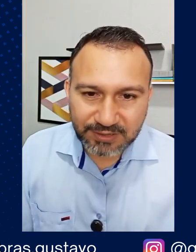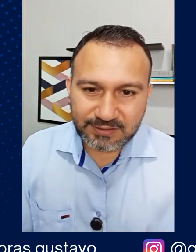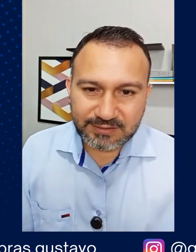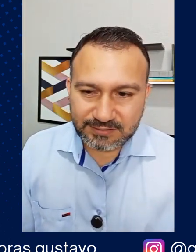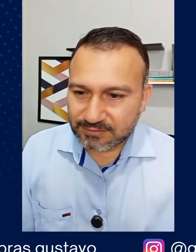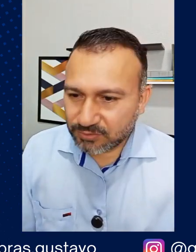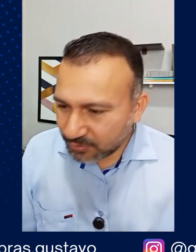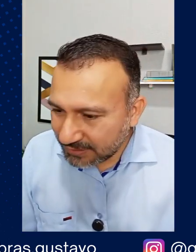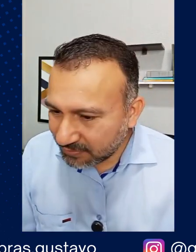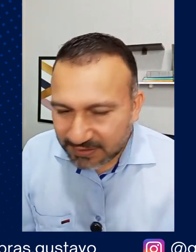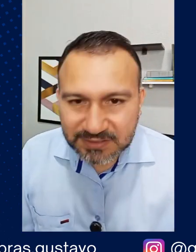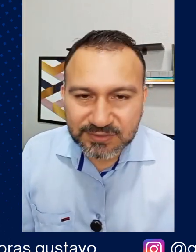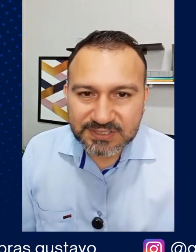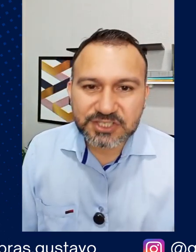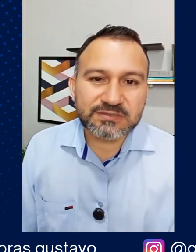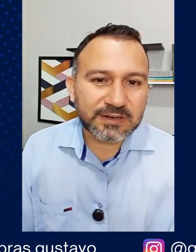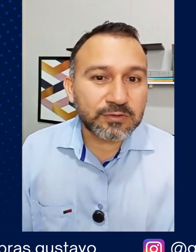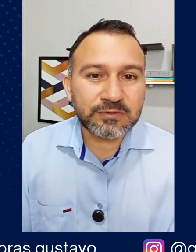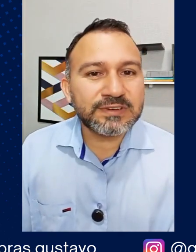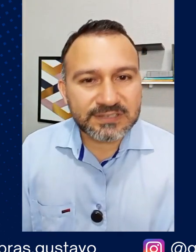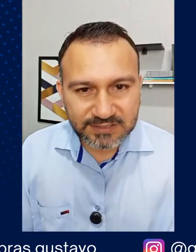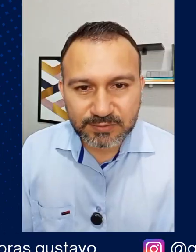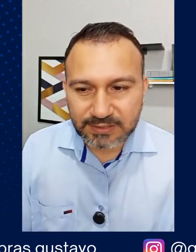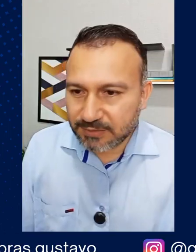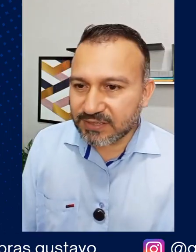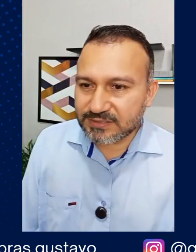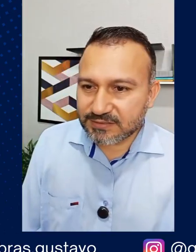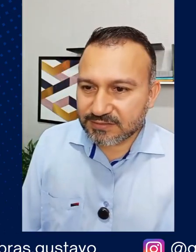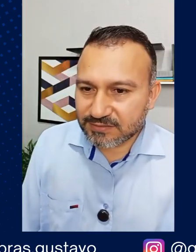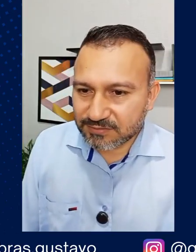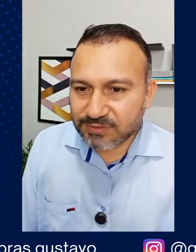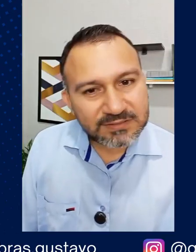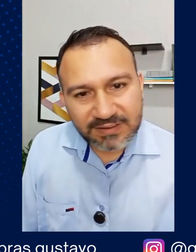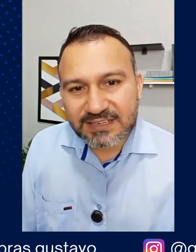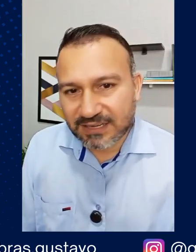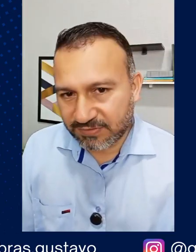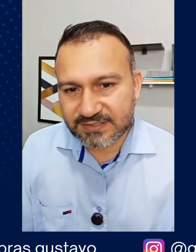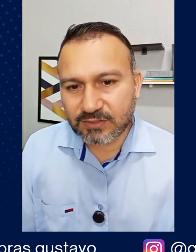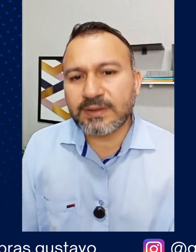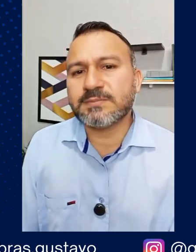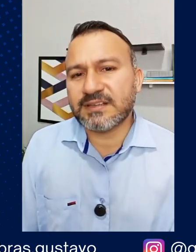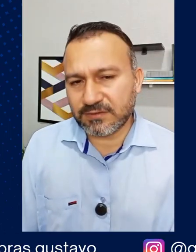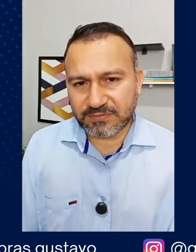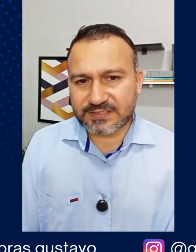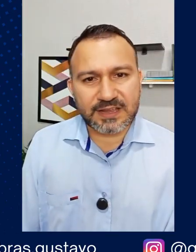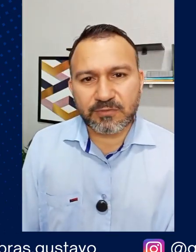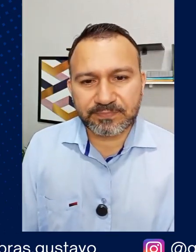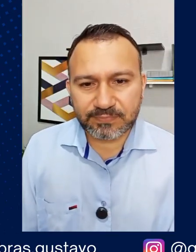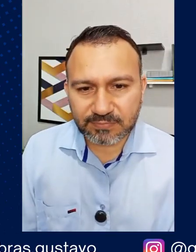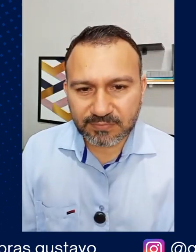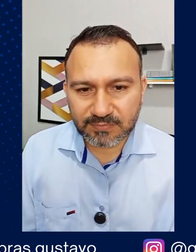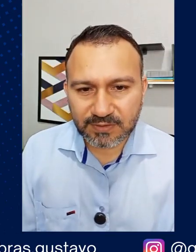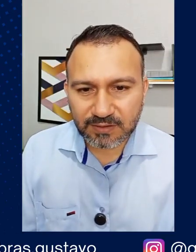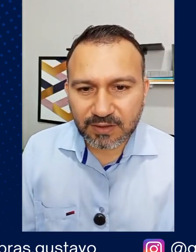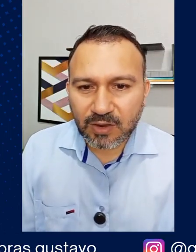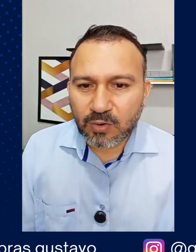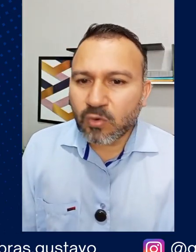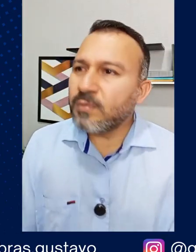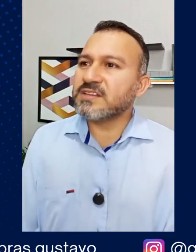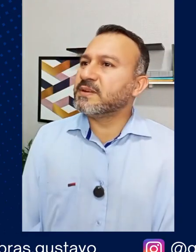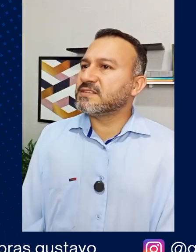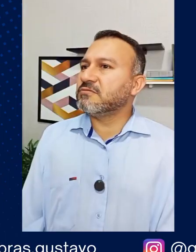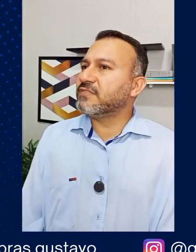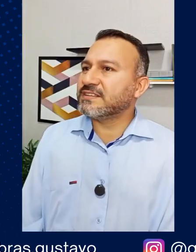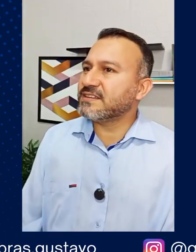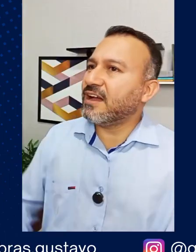Toda hora, toda vez que você estiver conversando em Libras, você vai estar fazendo uma expressão facial.